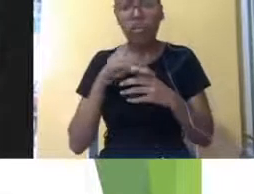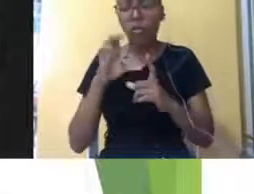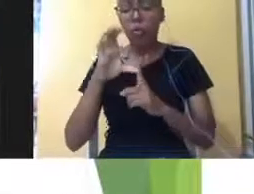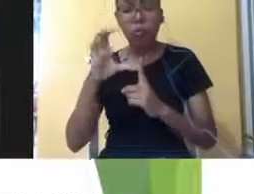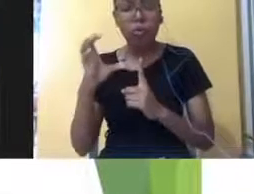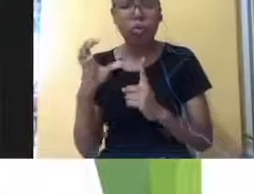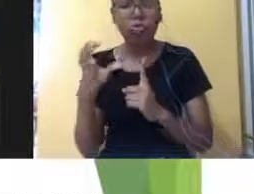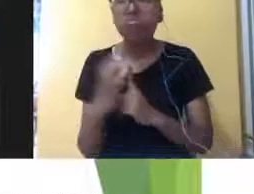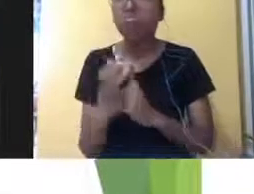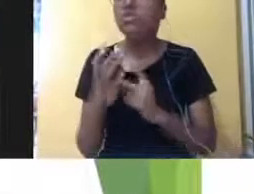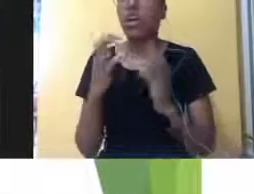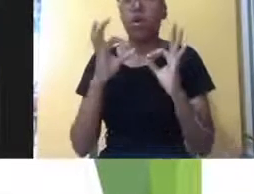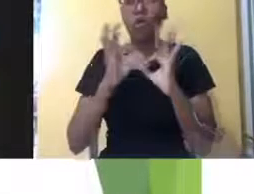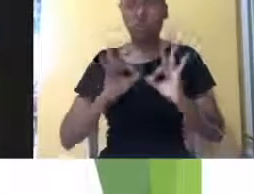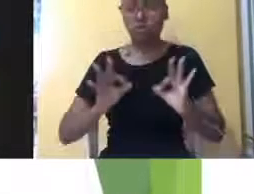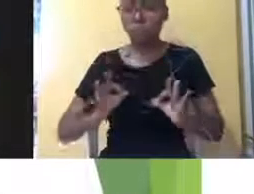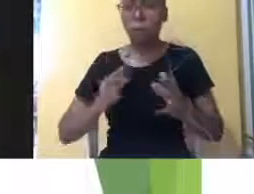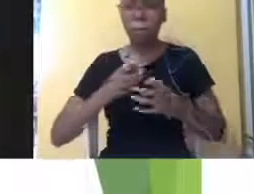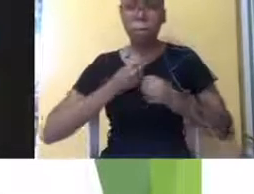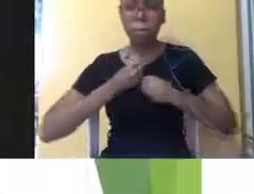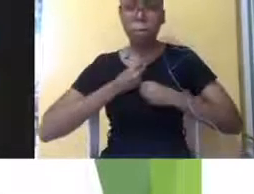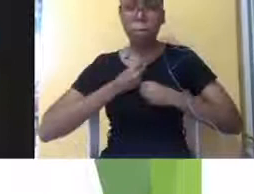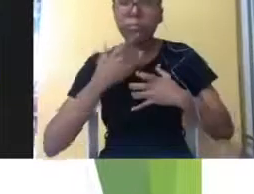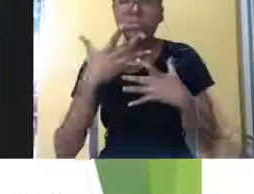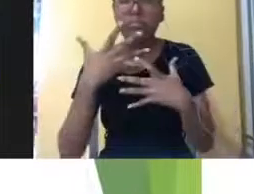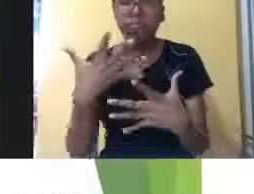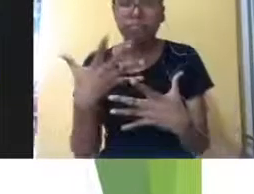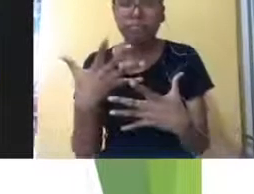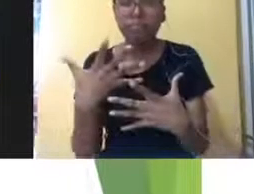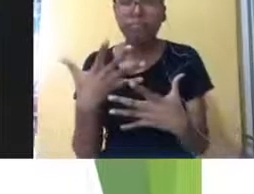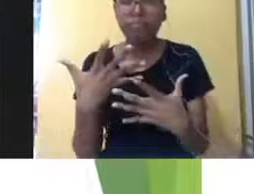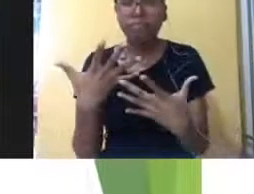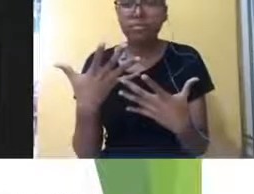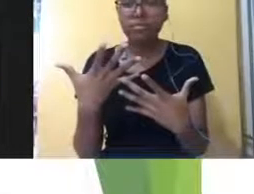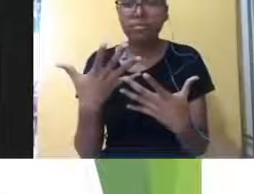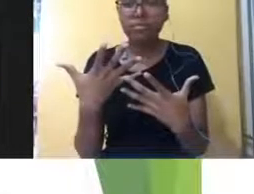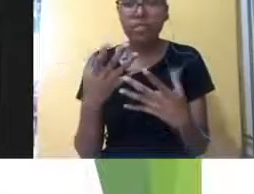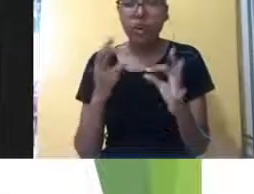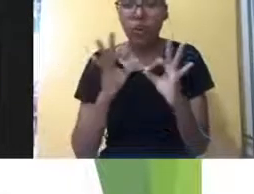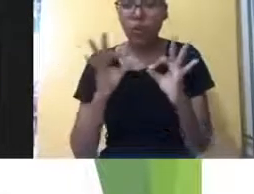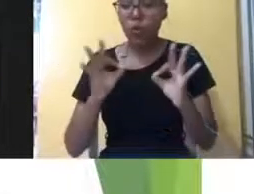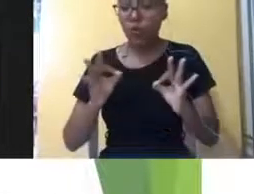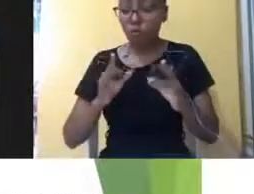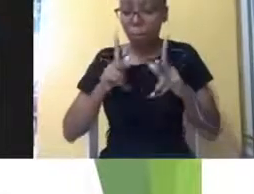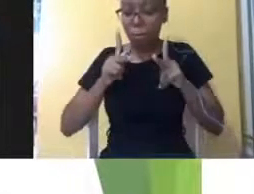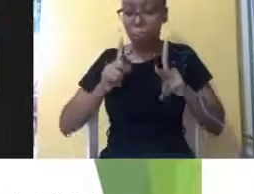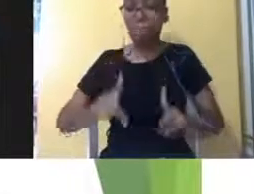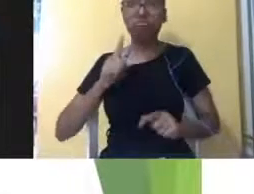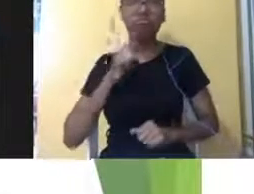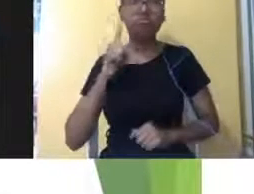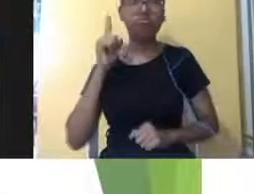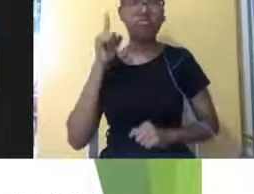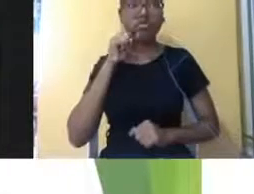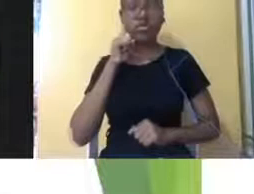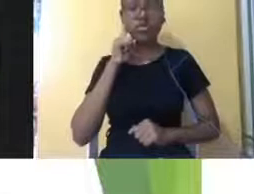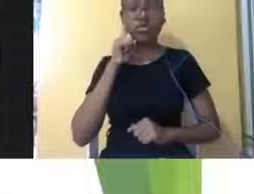esas formas de socializar, esas particularidades que tienen ellos como personas sordas, la van transmitiendo